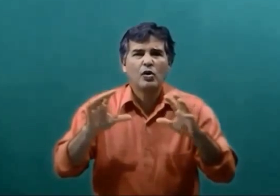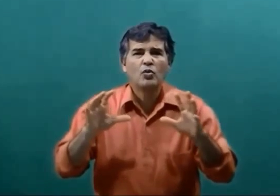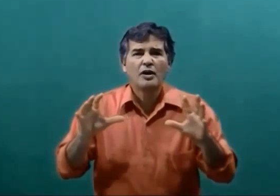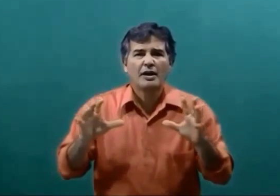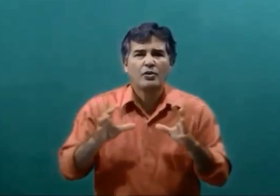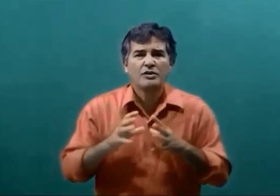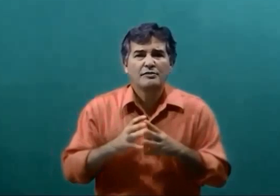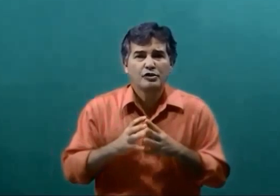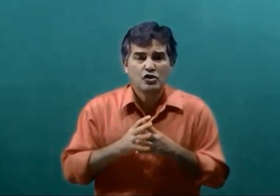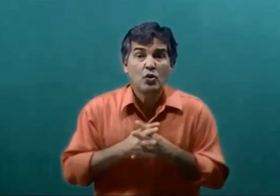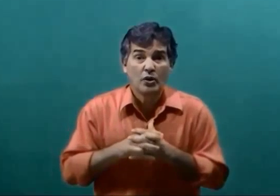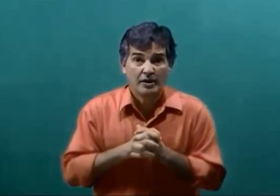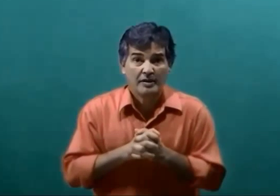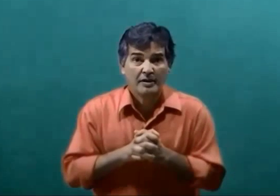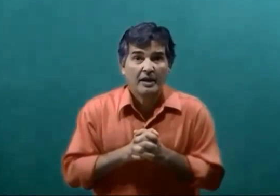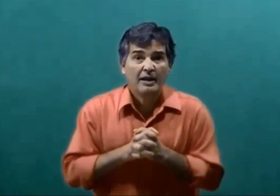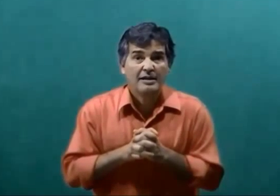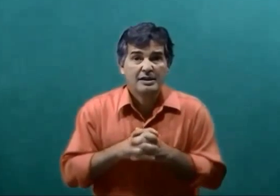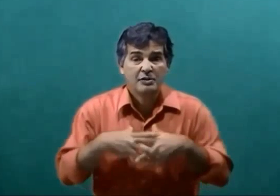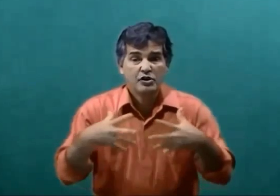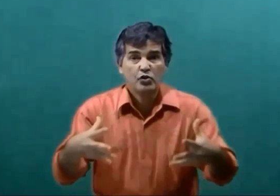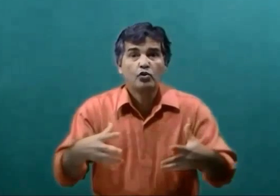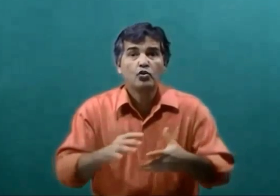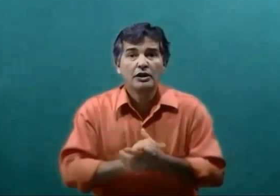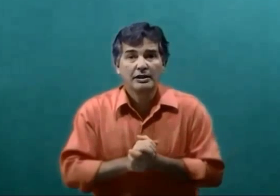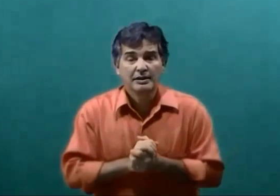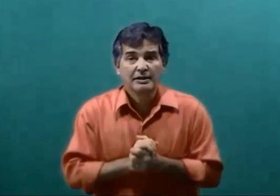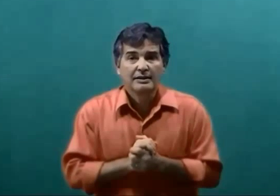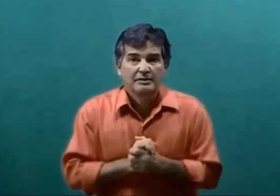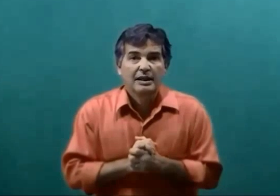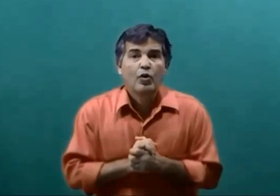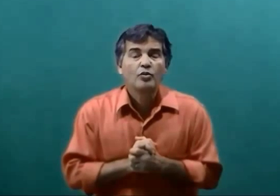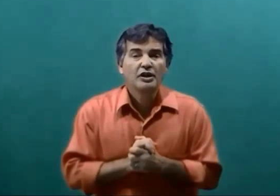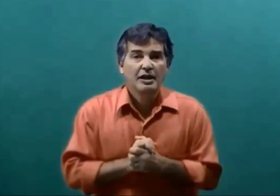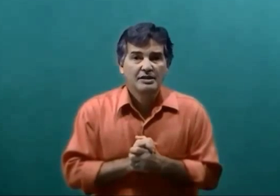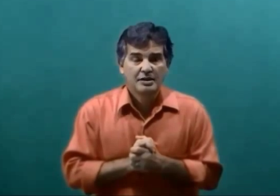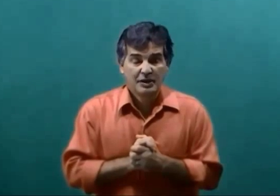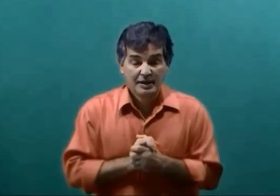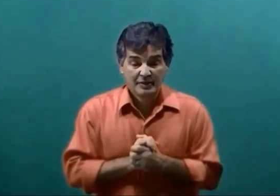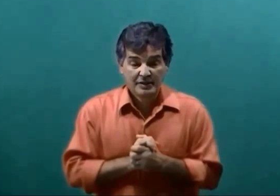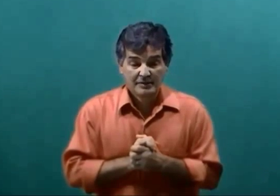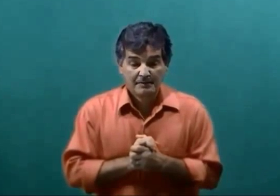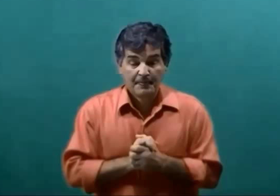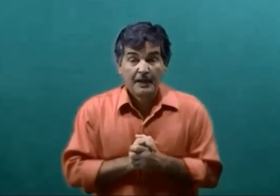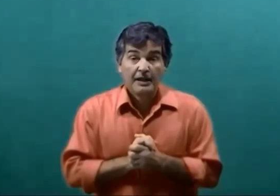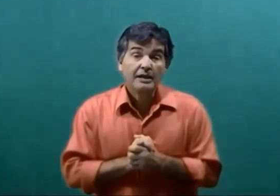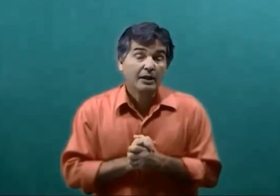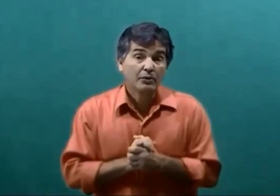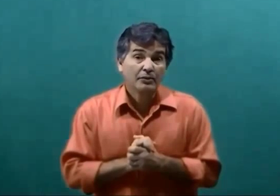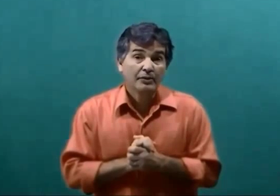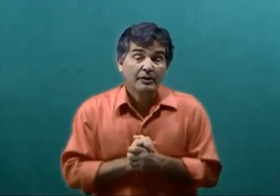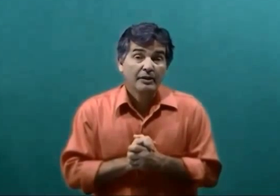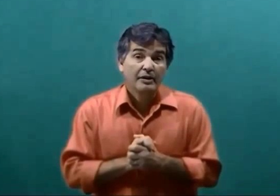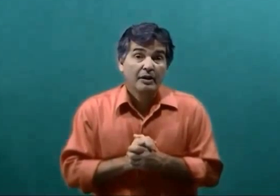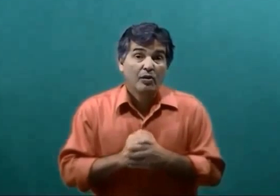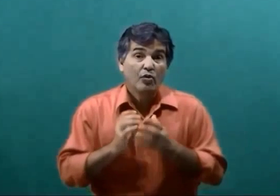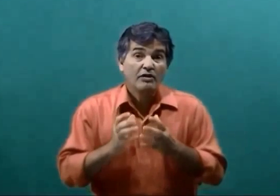como é que a coisa funciona em relação à estrutura da comunicação em Libras. Então, o que